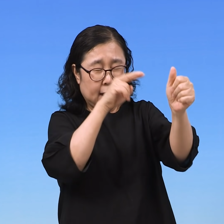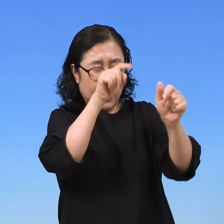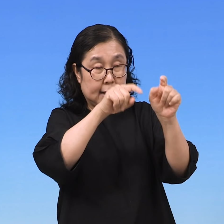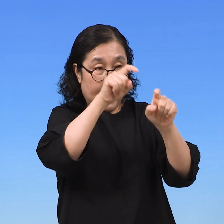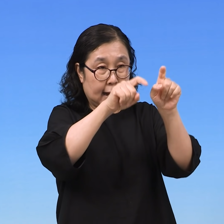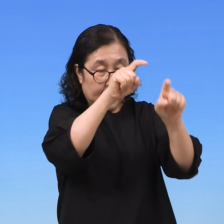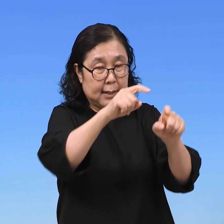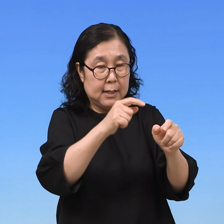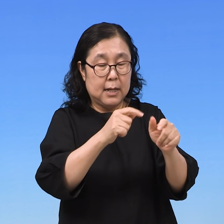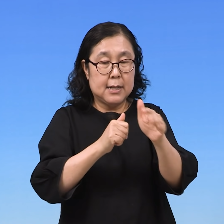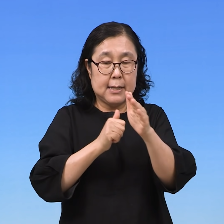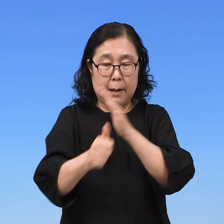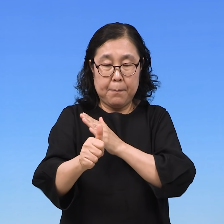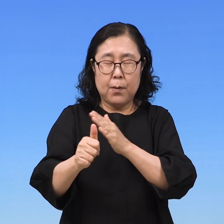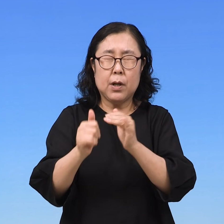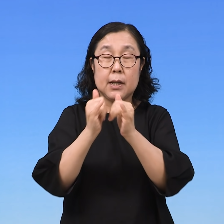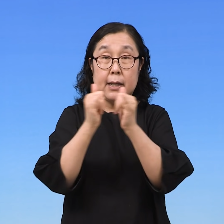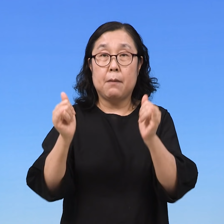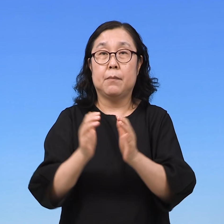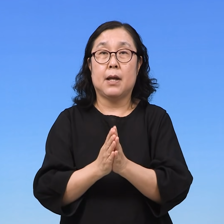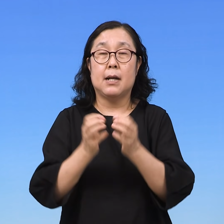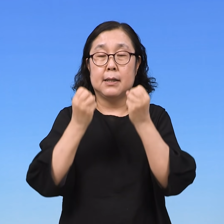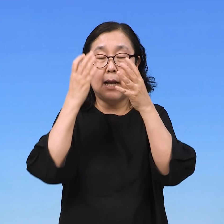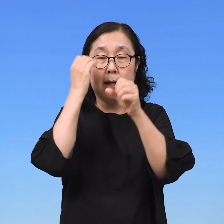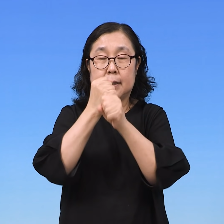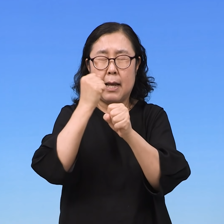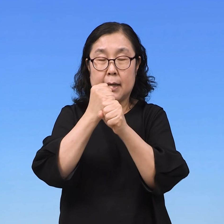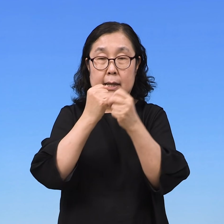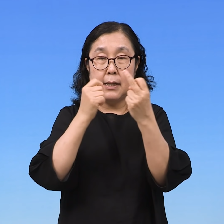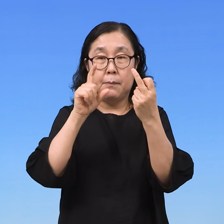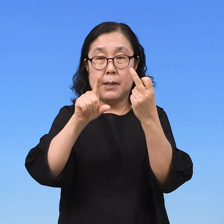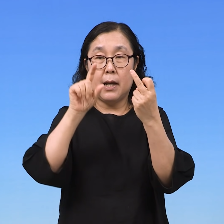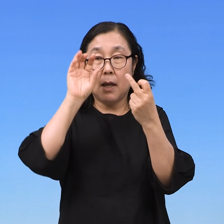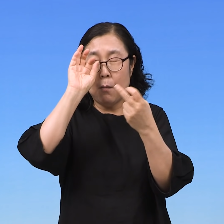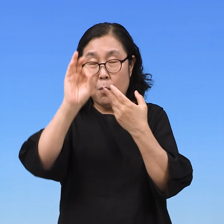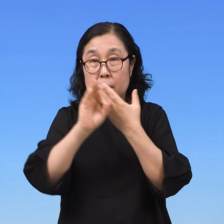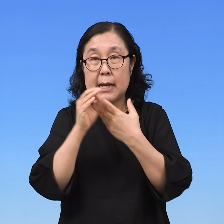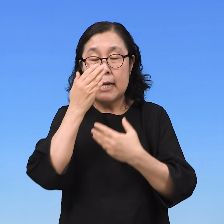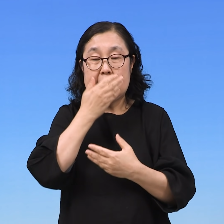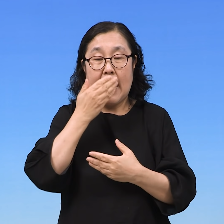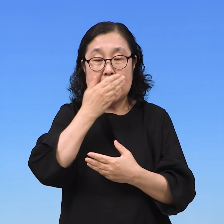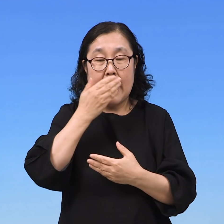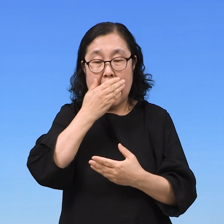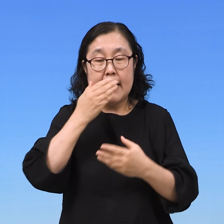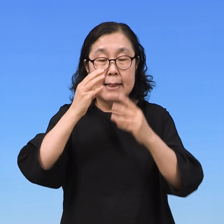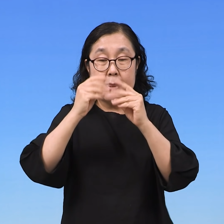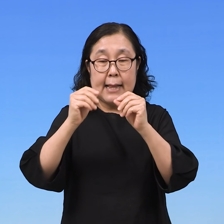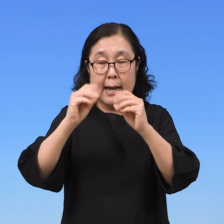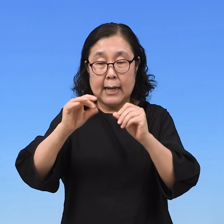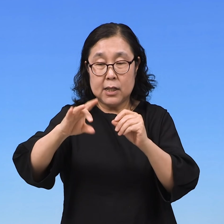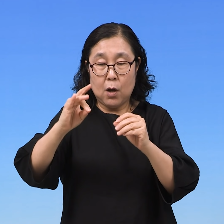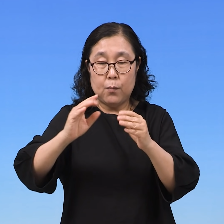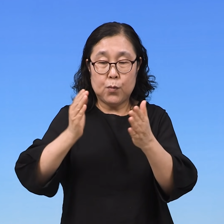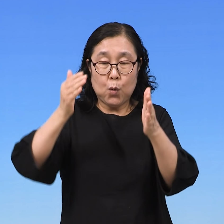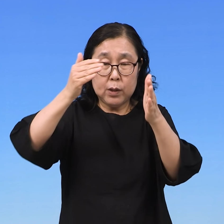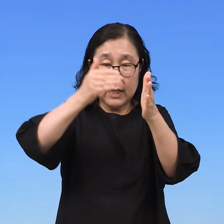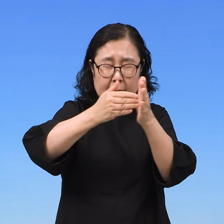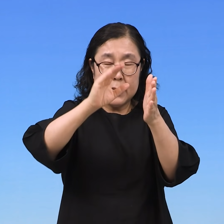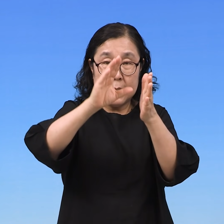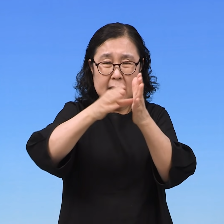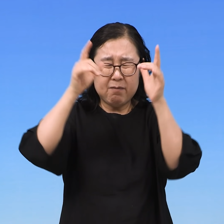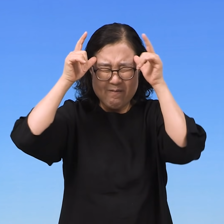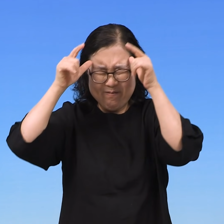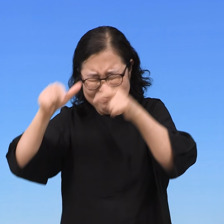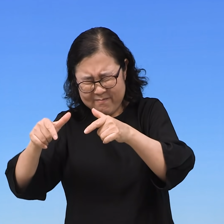할 수 있습니다. 여러분 이미 다 배우셨잖아요. 창세기 12장에 보면은요, 가나안에 처음 도착했던